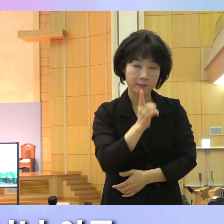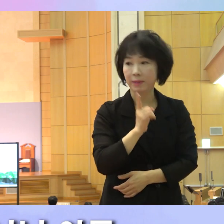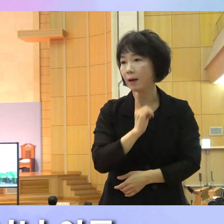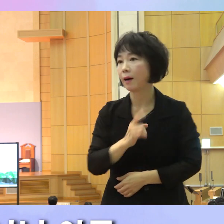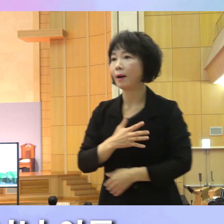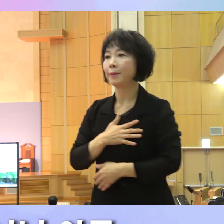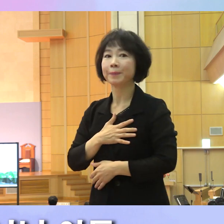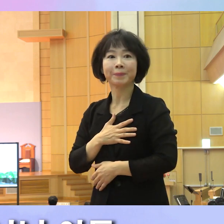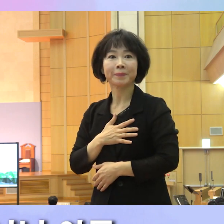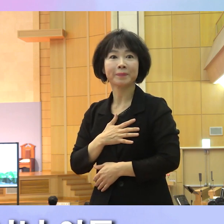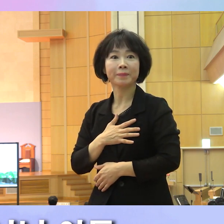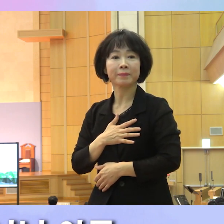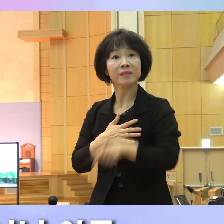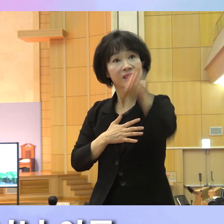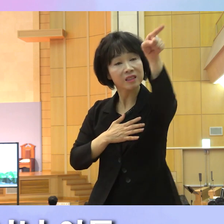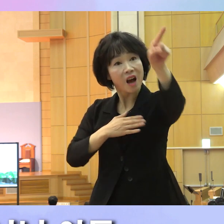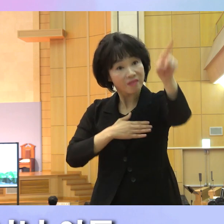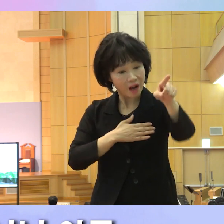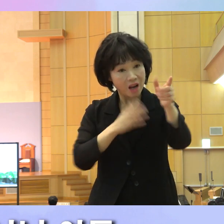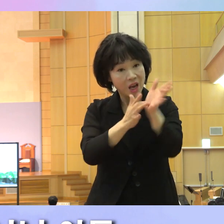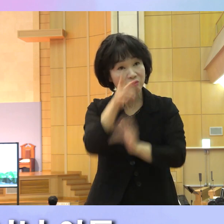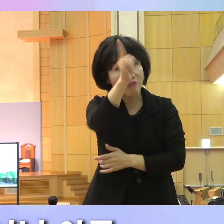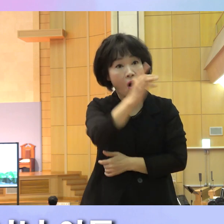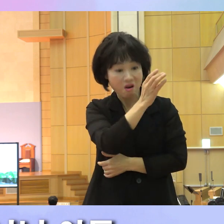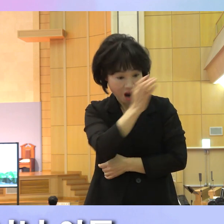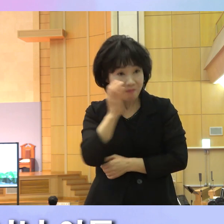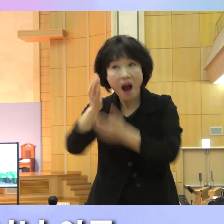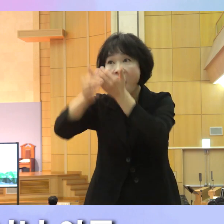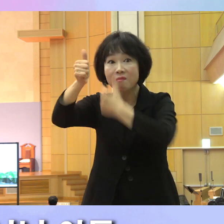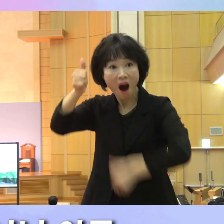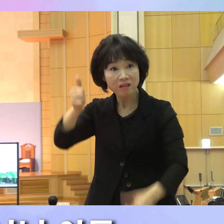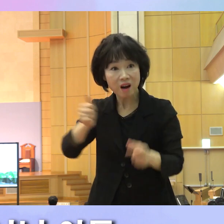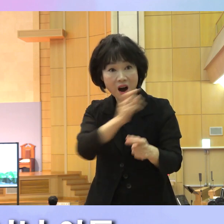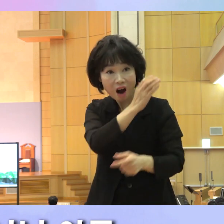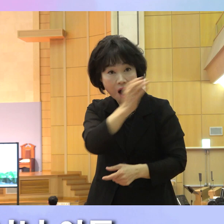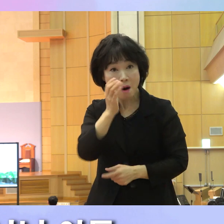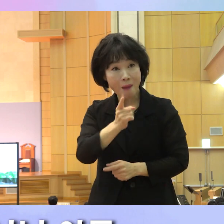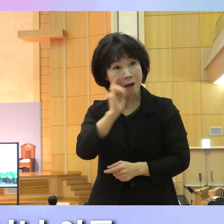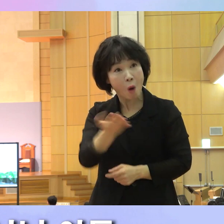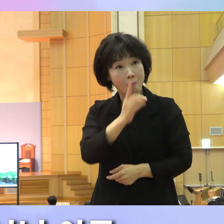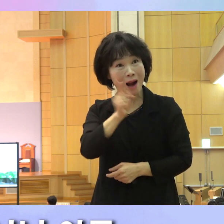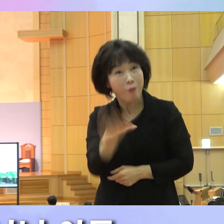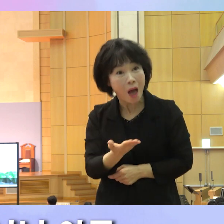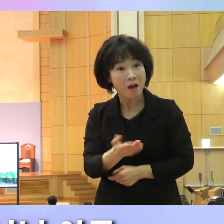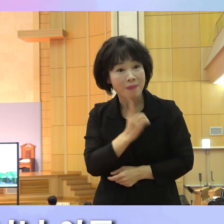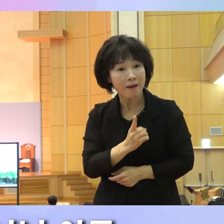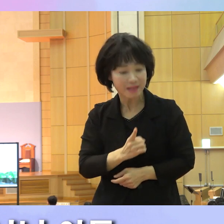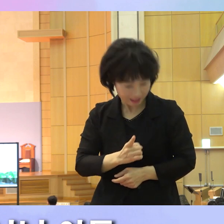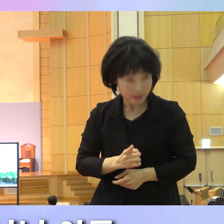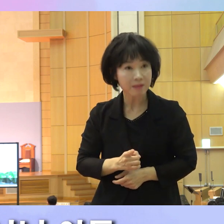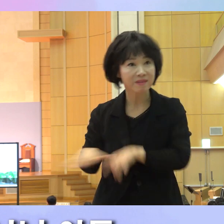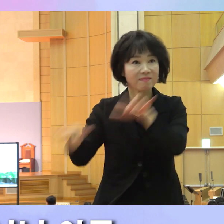어떻게 감히 하나님의 아들이라고 말하는 거야? 이렇게 지금